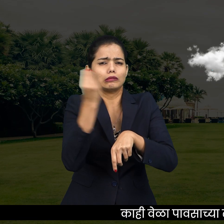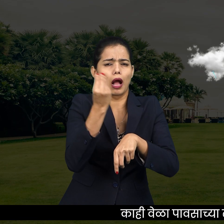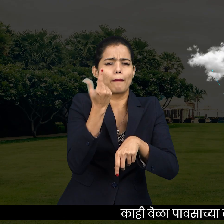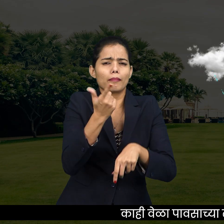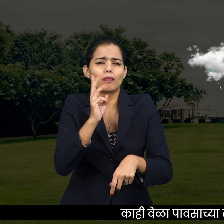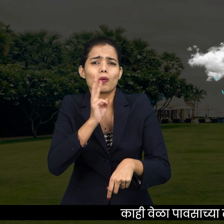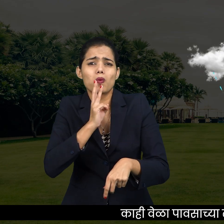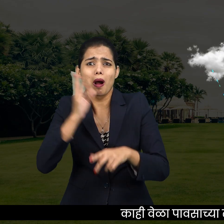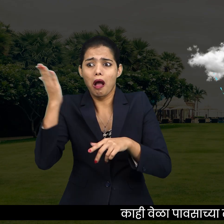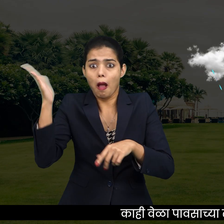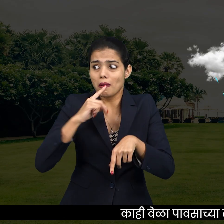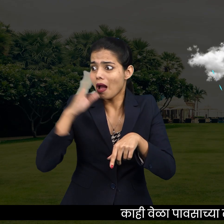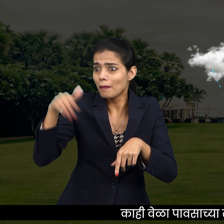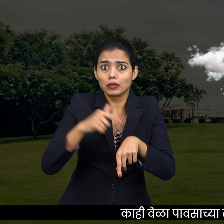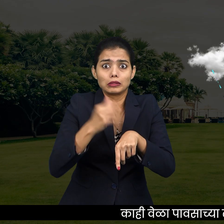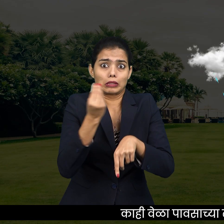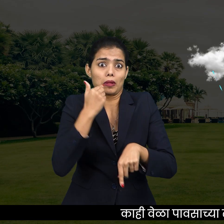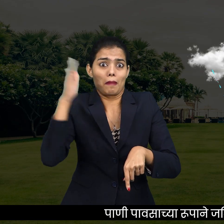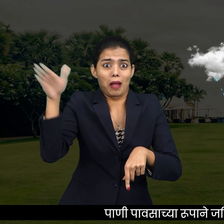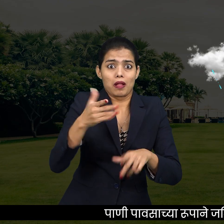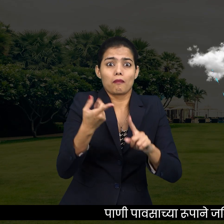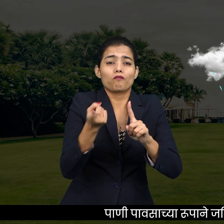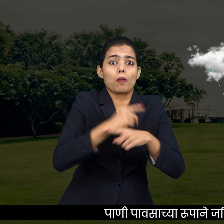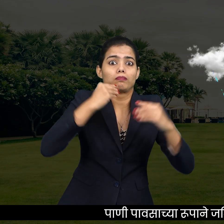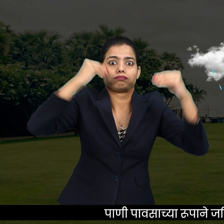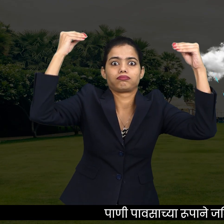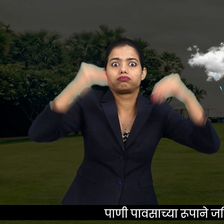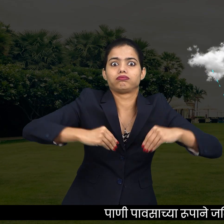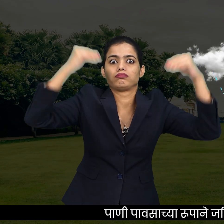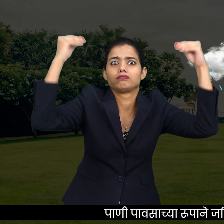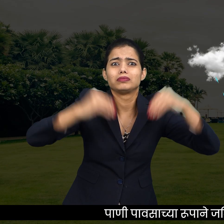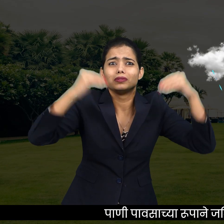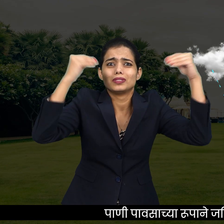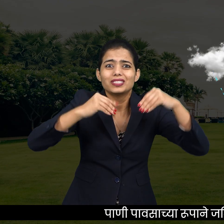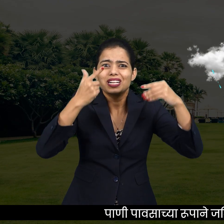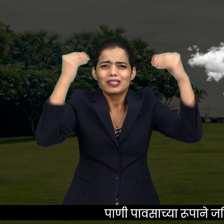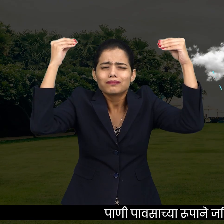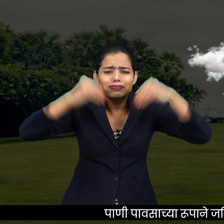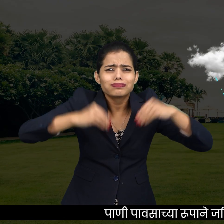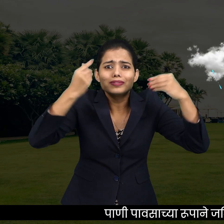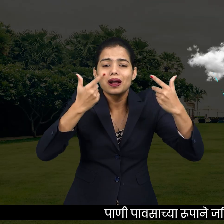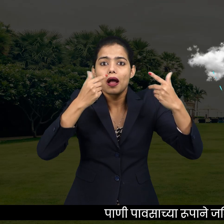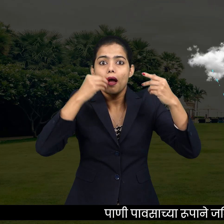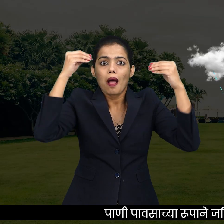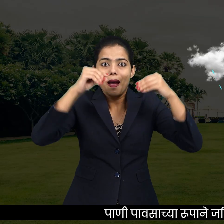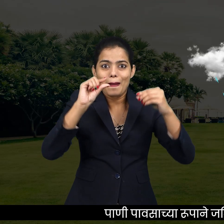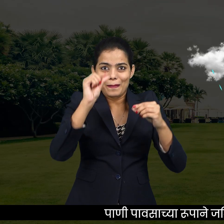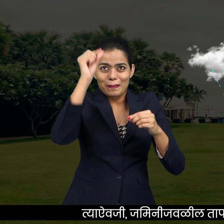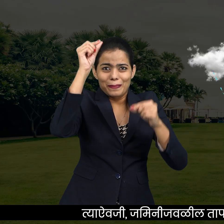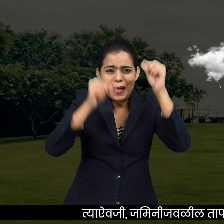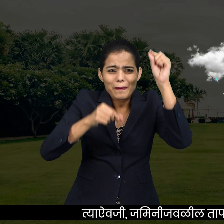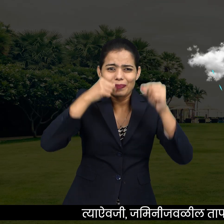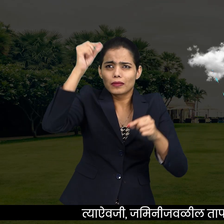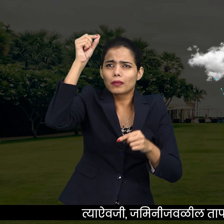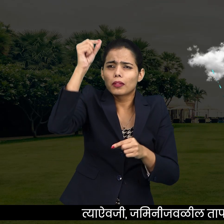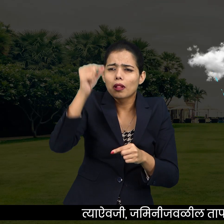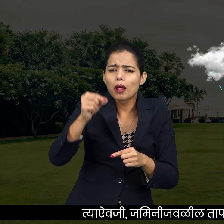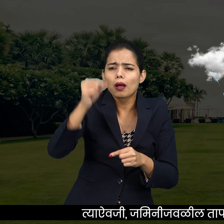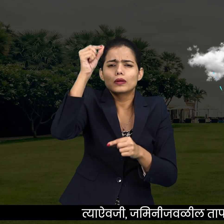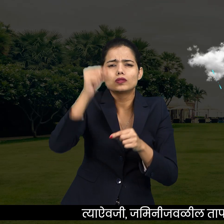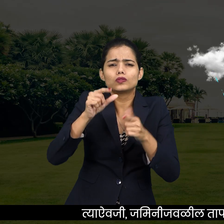काही वेळा पावसाच्या ढगातून खाली येणारे पाणी पावसाच्या रूपाने जमिनीपर्यंत पोहोचत नाही.